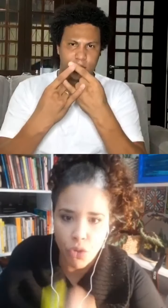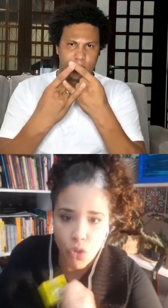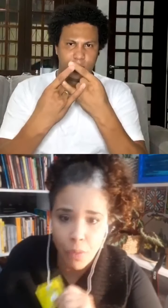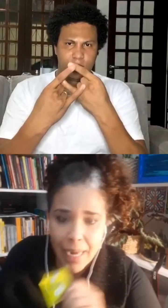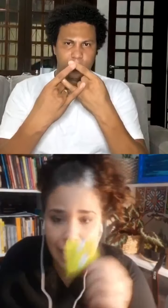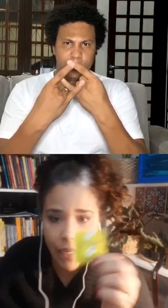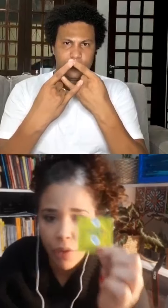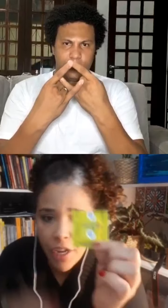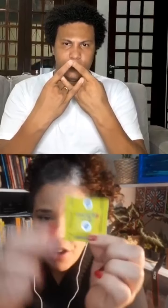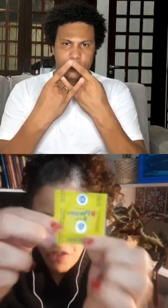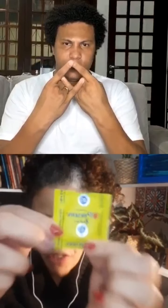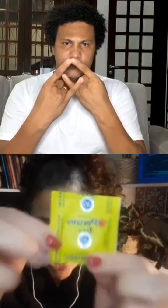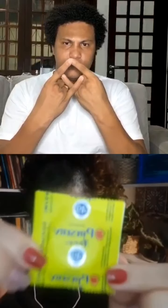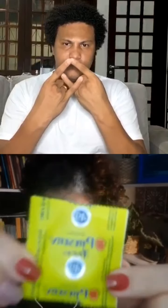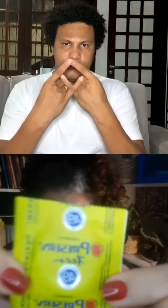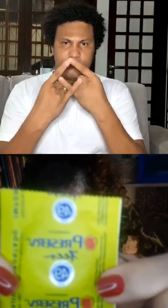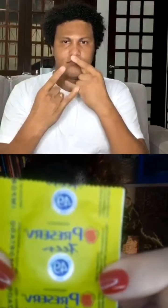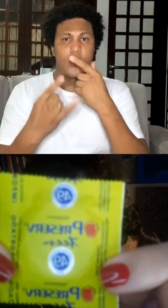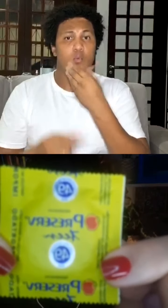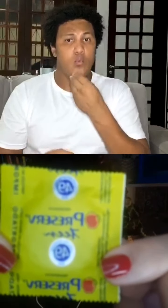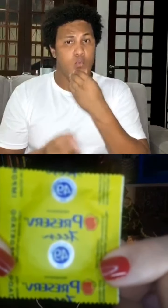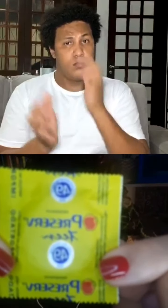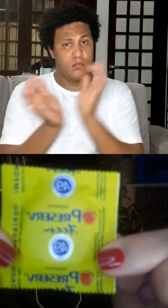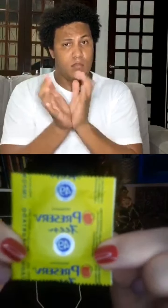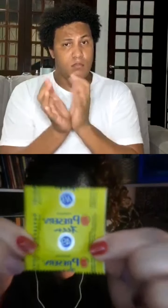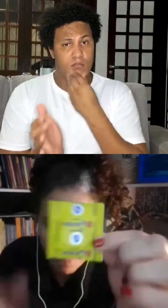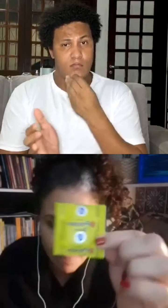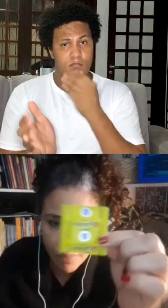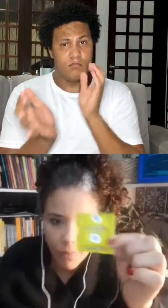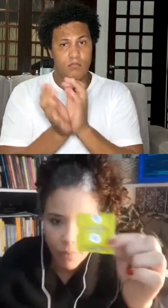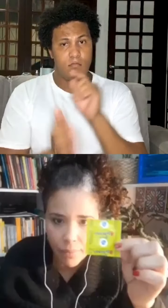No Brasil, vende da 49